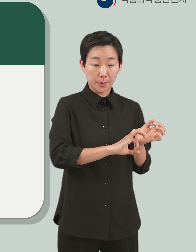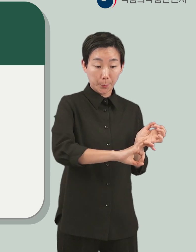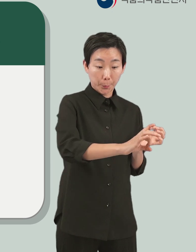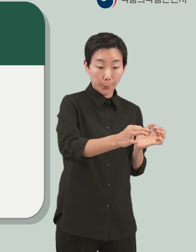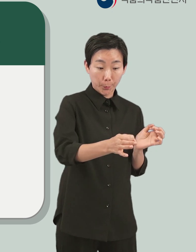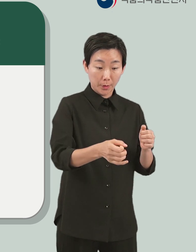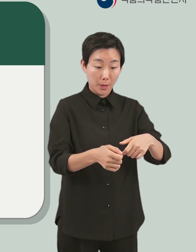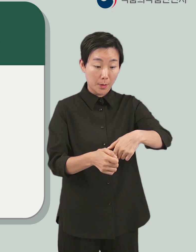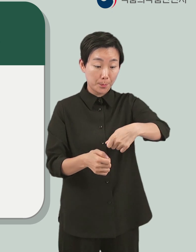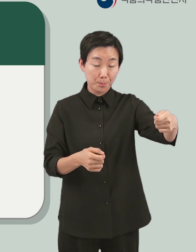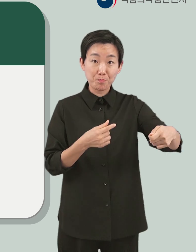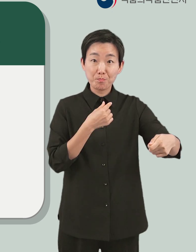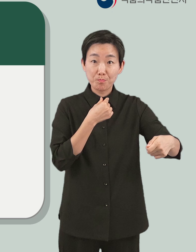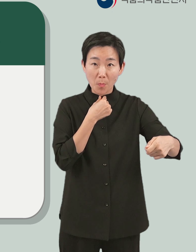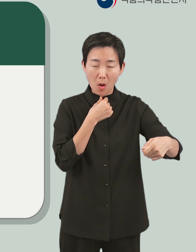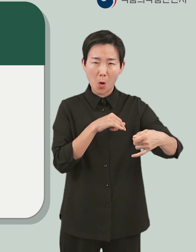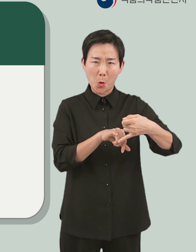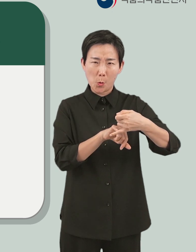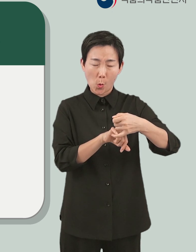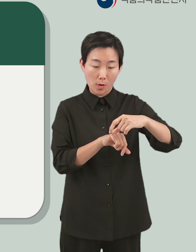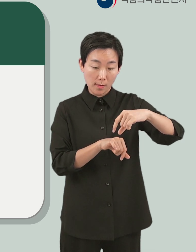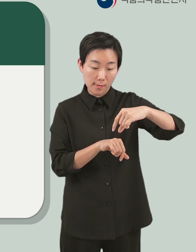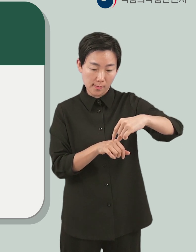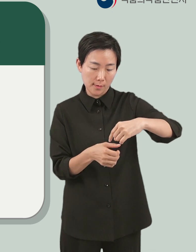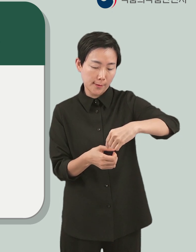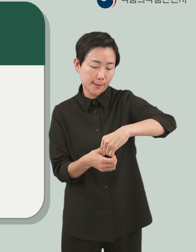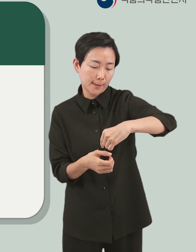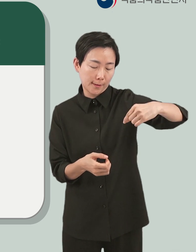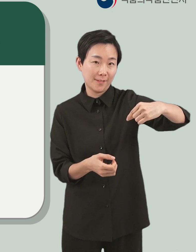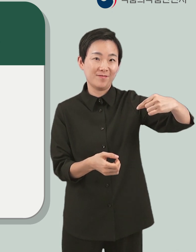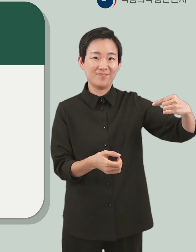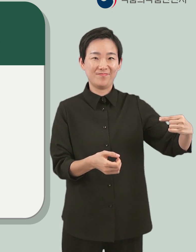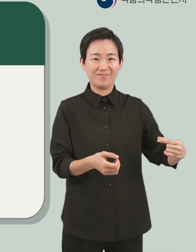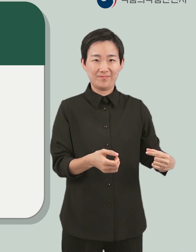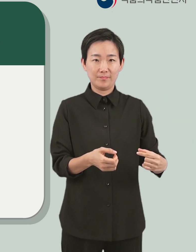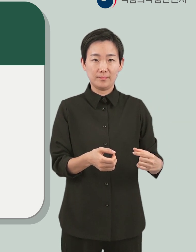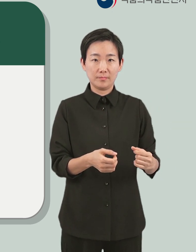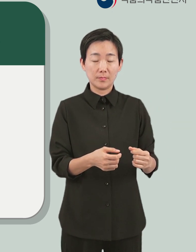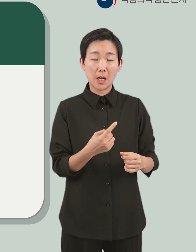에어 플러그를 뽑을 때는 플라스틱 끝부분을 잡고 당겨야 합니다.